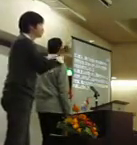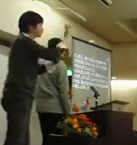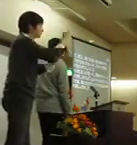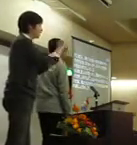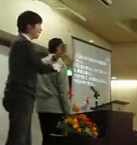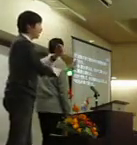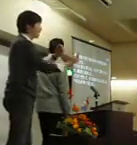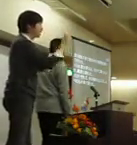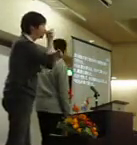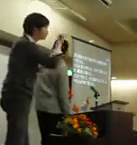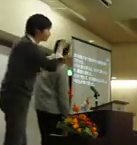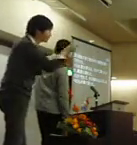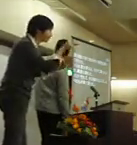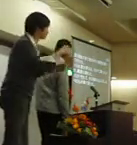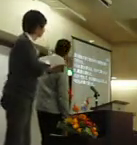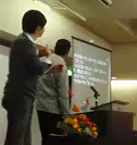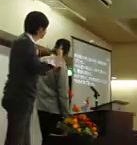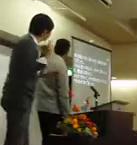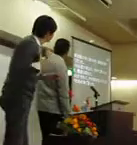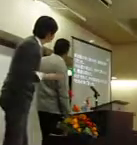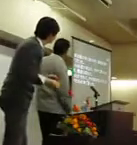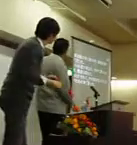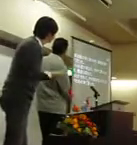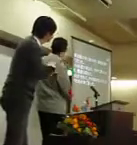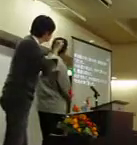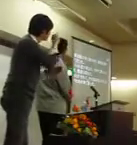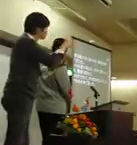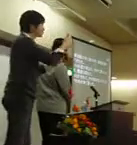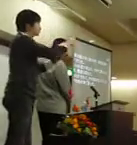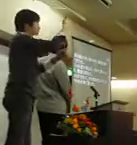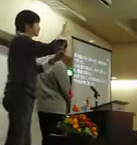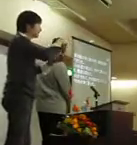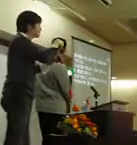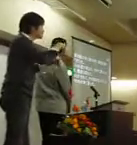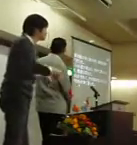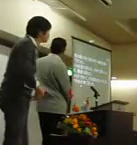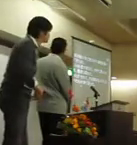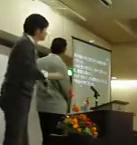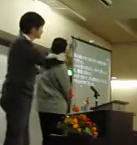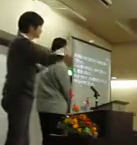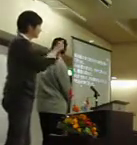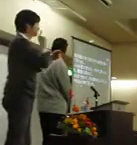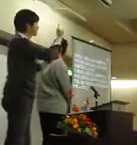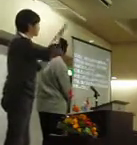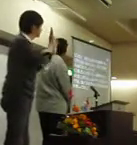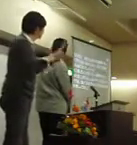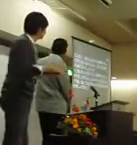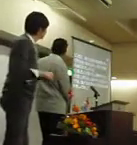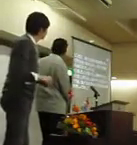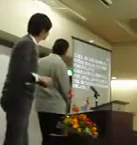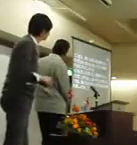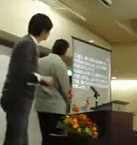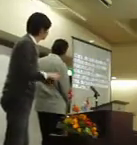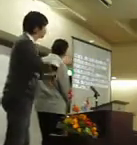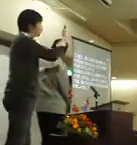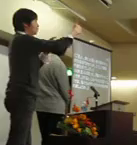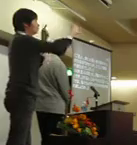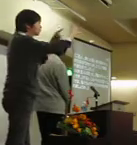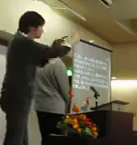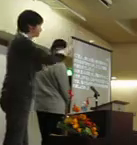れた。それでその家の主人のしもべたちが来て言った。ご主